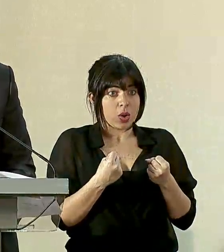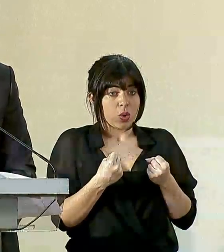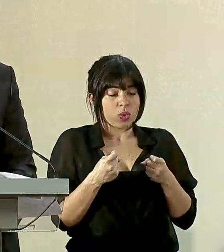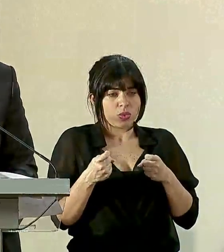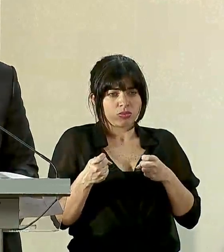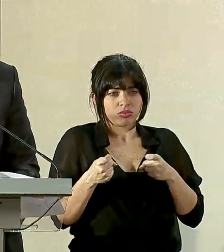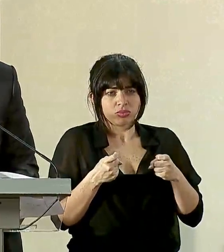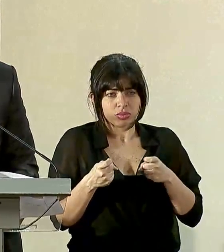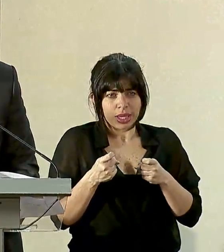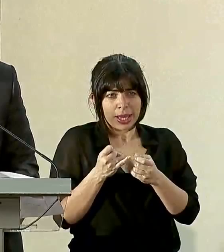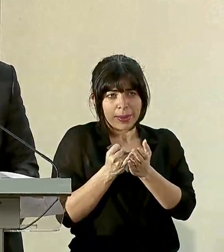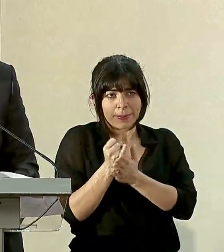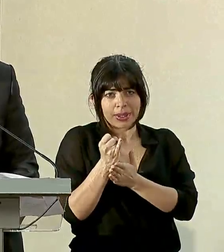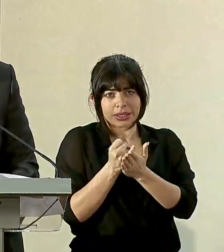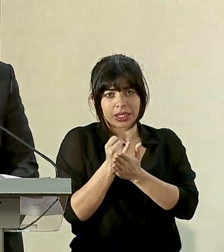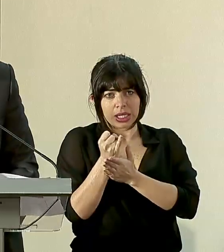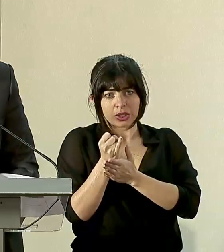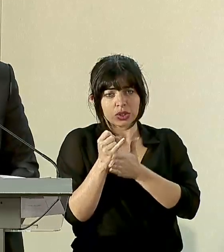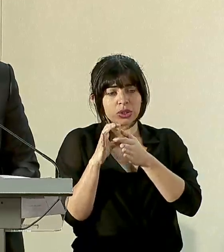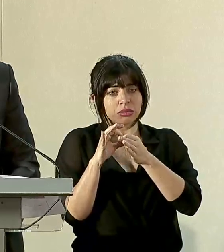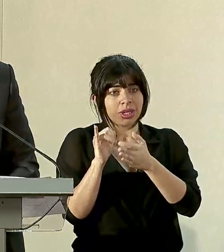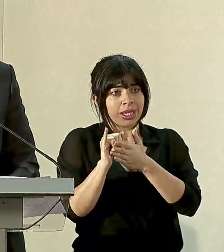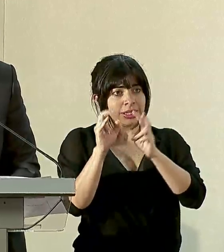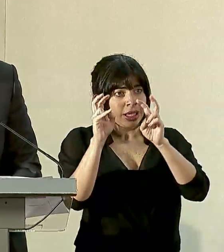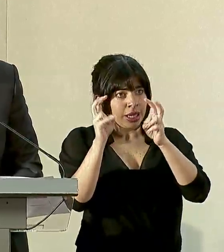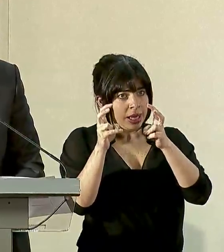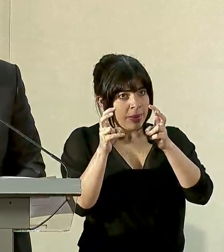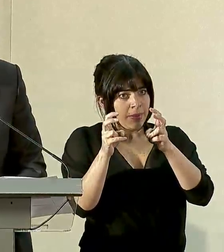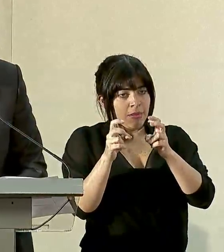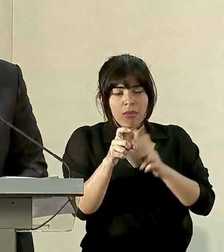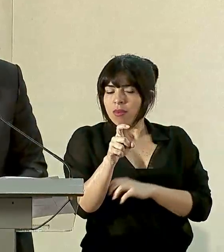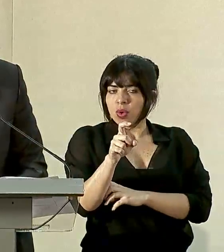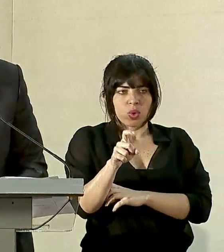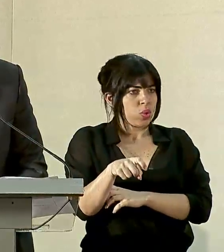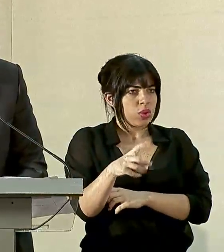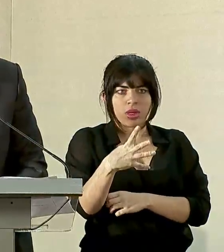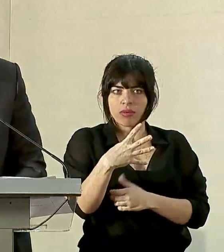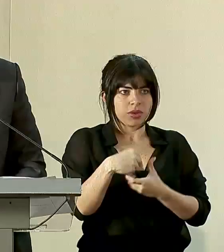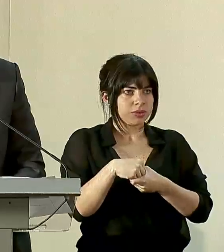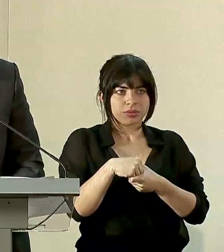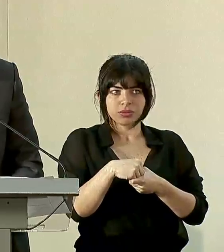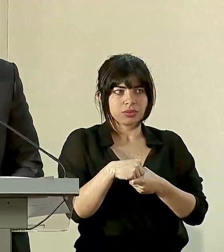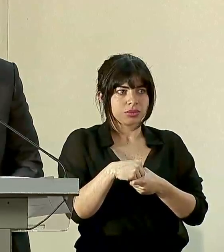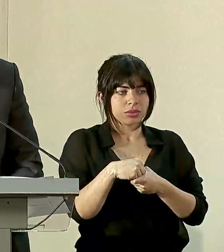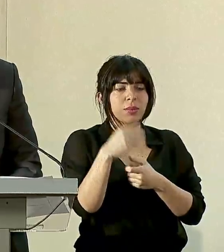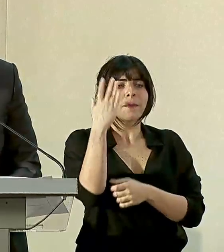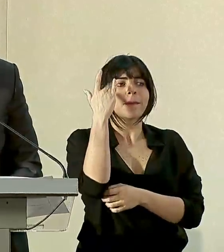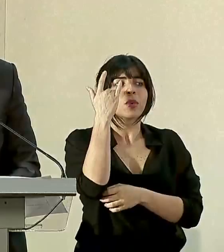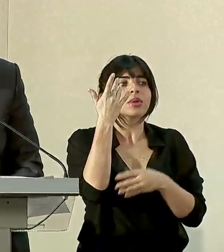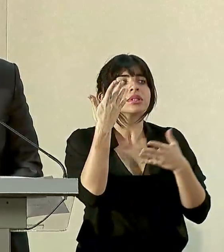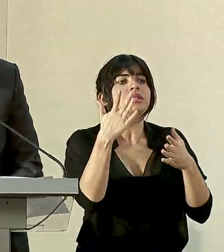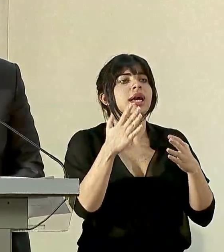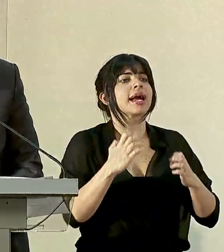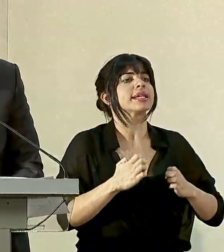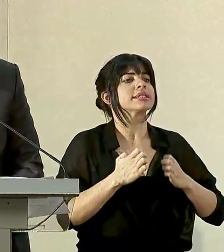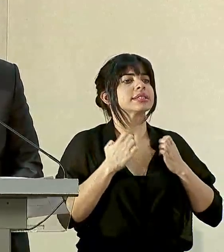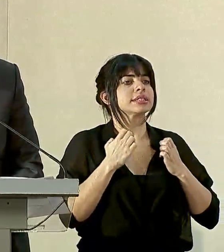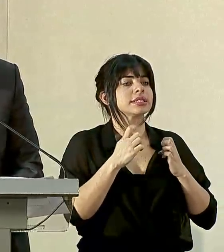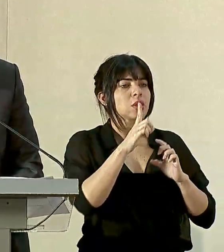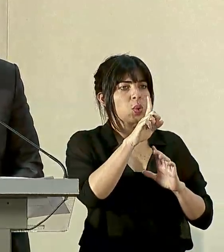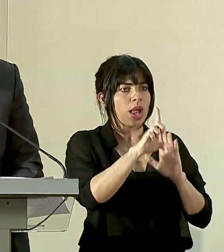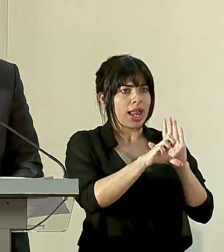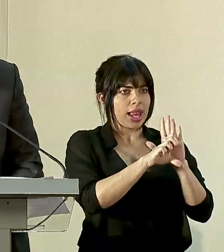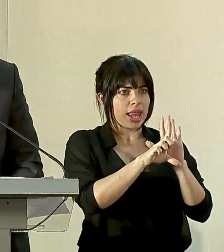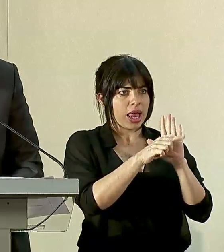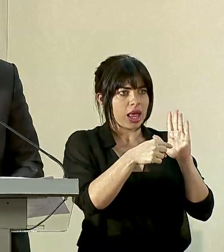regulen la investigación en esta materia no debe ser contemplada, ya que existe una ley